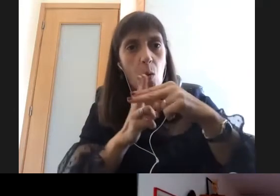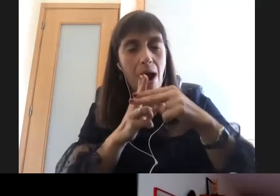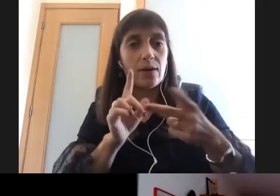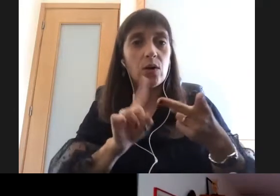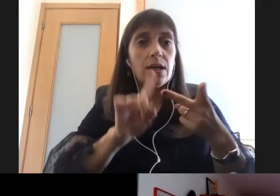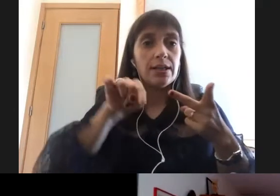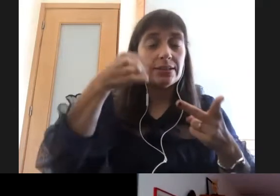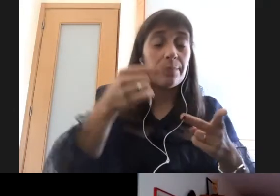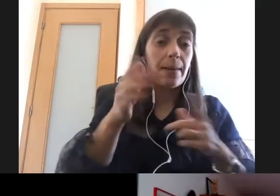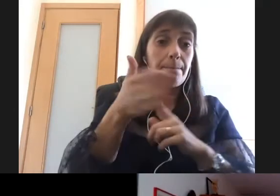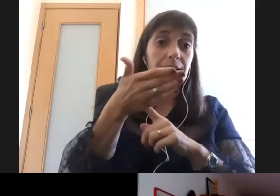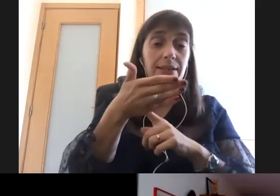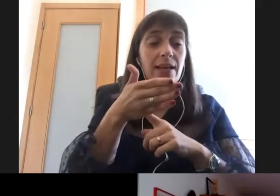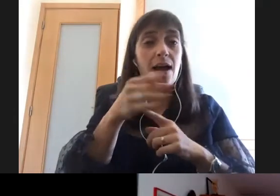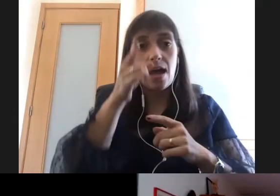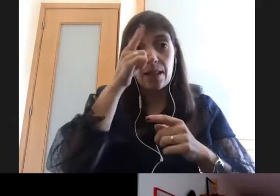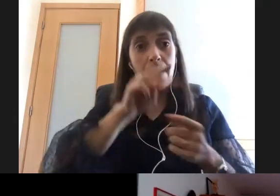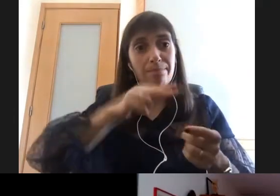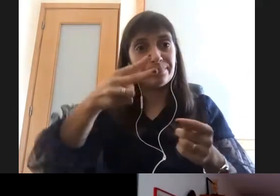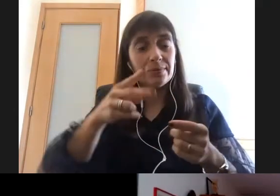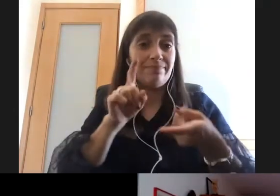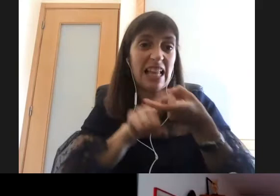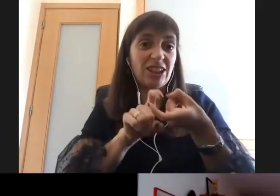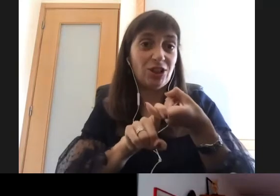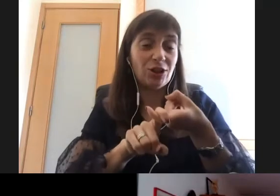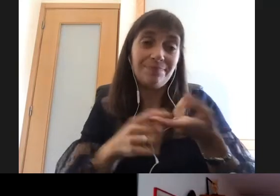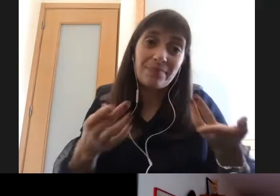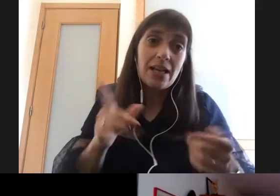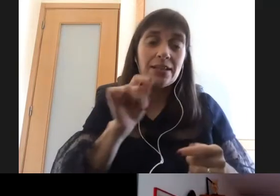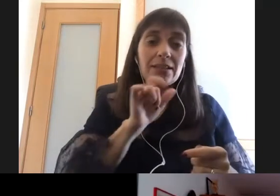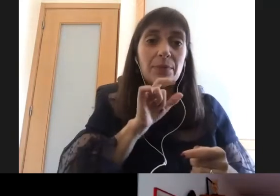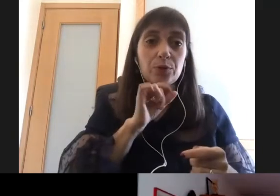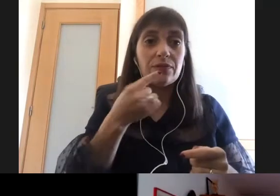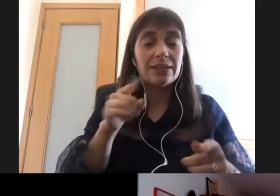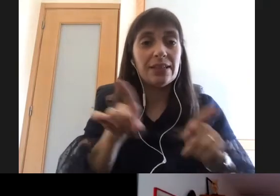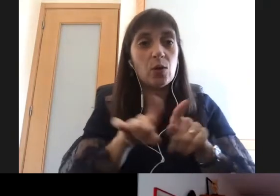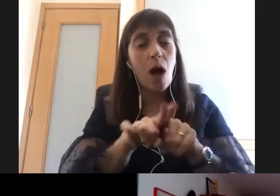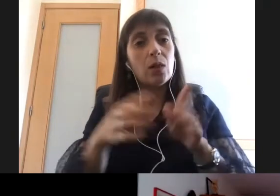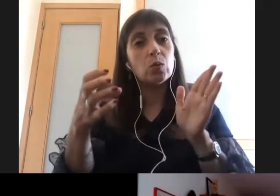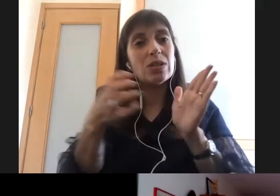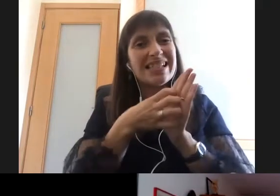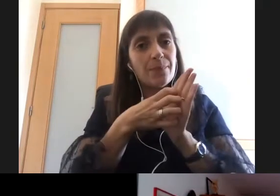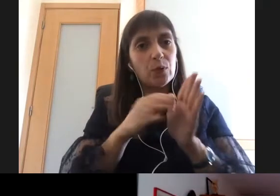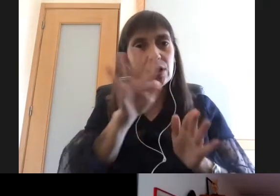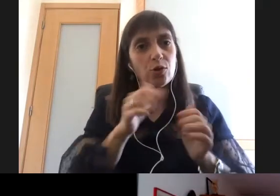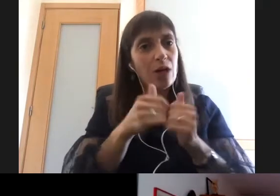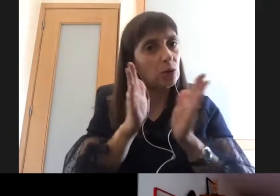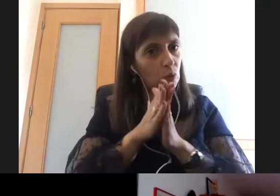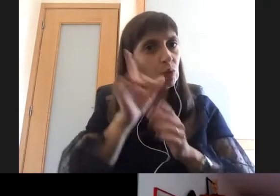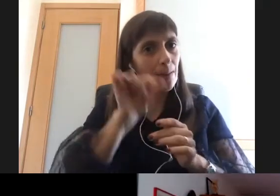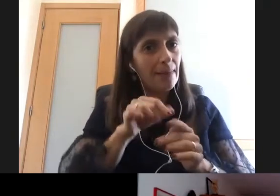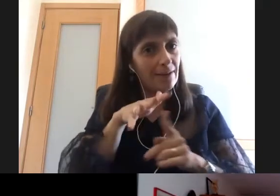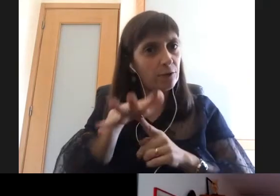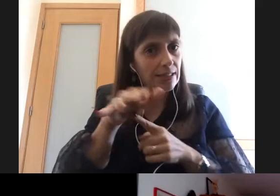partido nazista, possivelmente haveria um impacto nos símbolos nacionais todos e